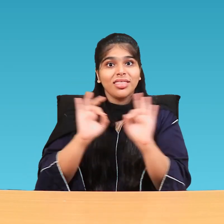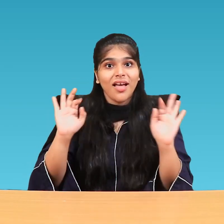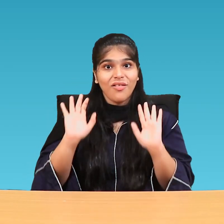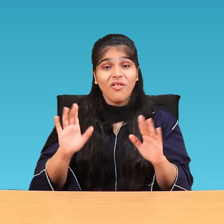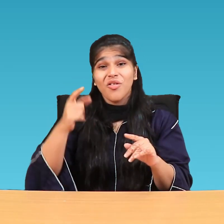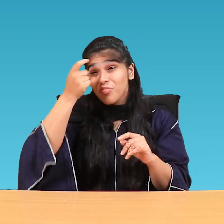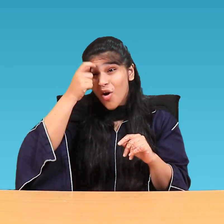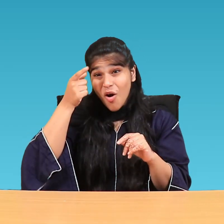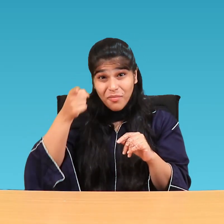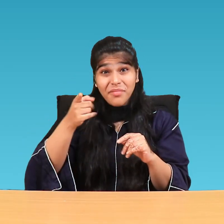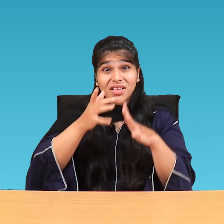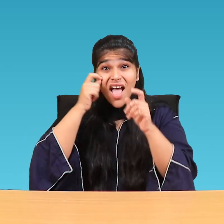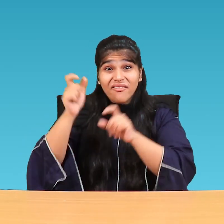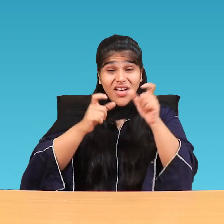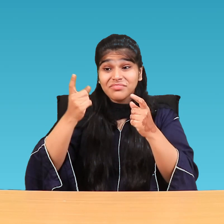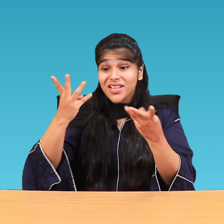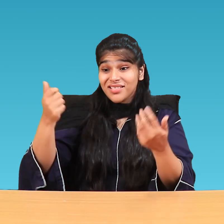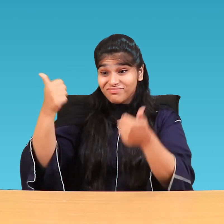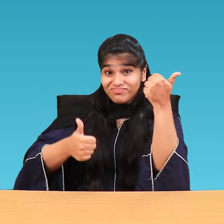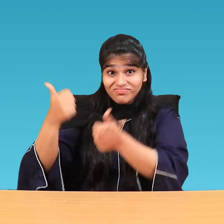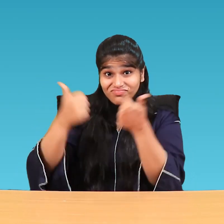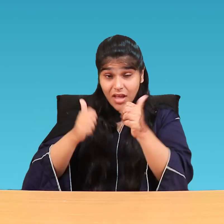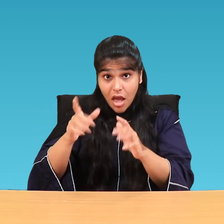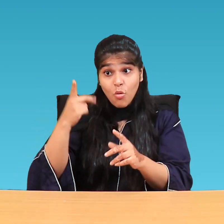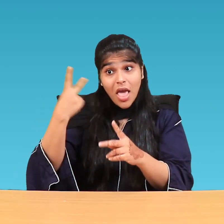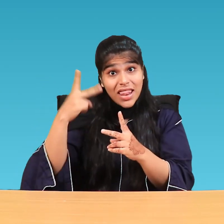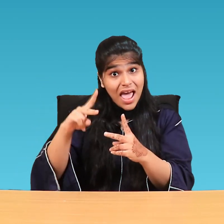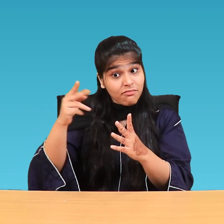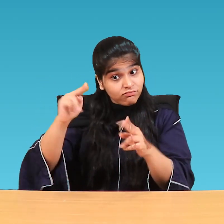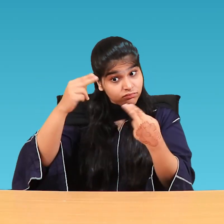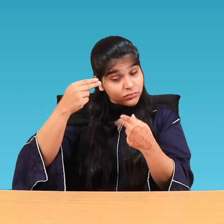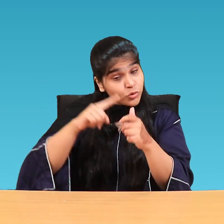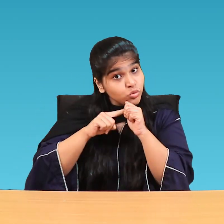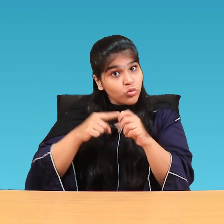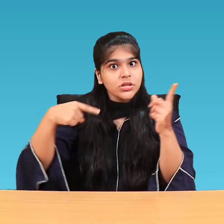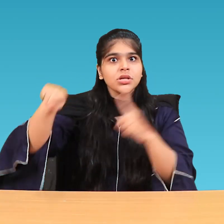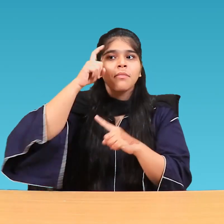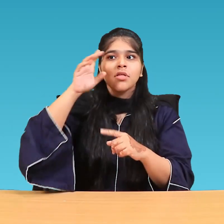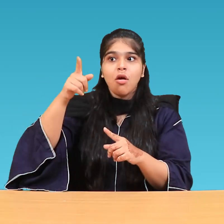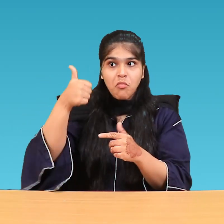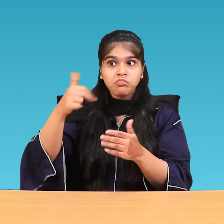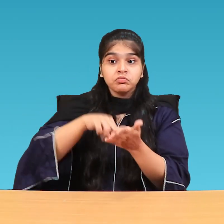खासतौर पे जो लोग इसमें इन्वॉल्व हैं उनके नाम जो है पब्लिक किए जाए ताकि सबको पता हो कि कौन कौन है क्या क्या